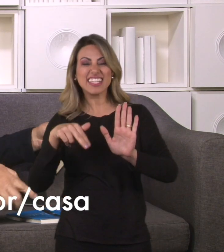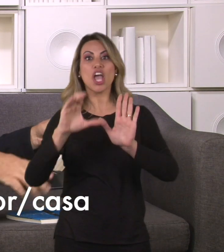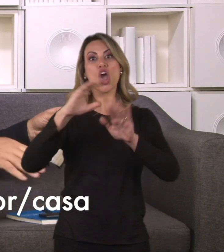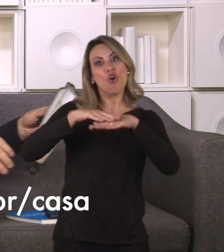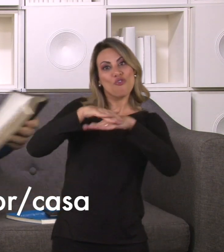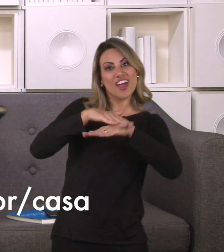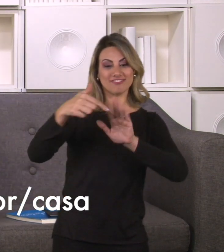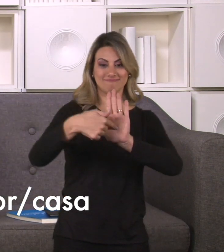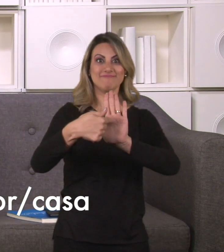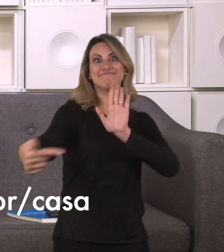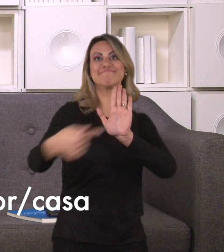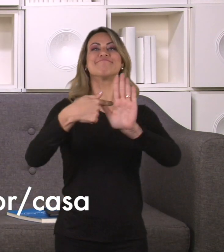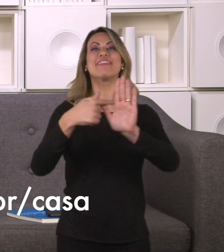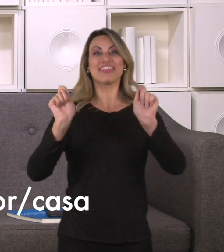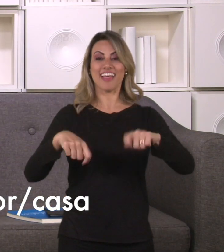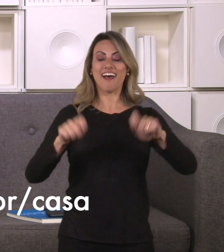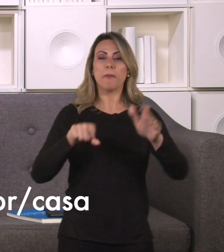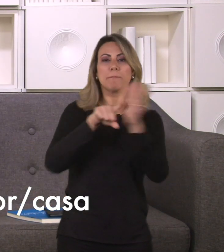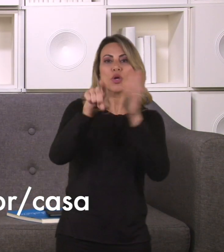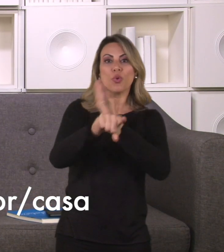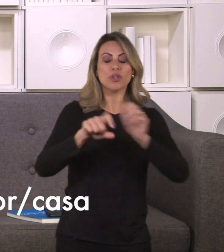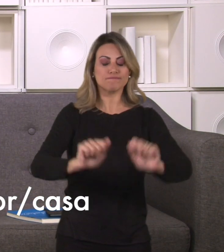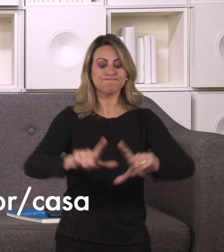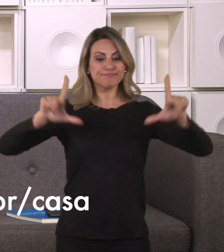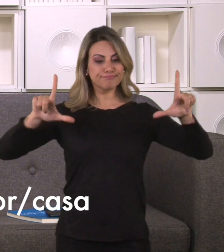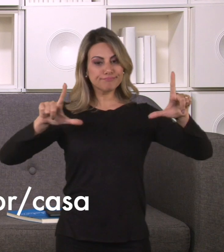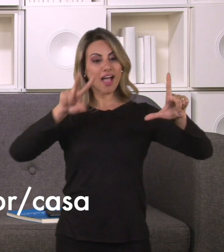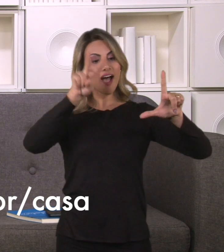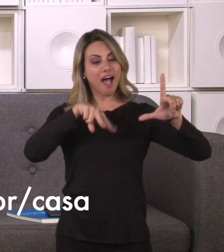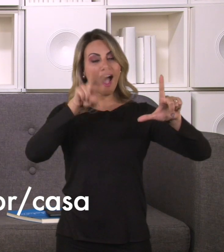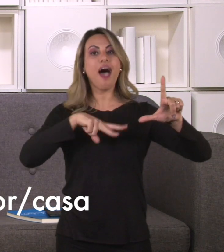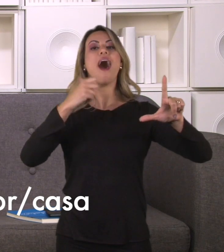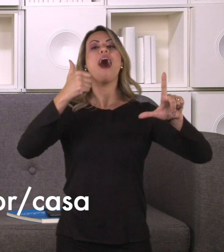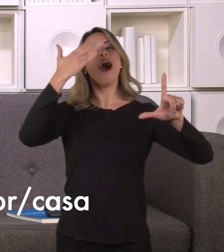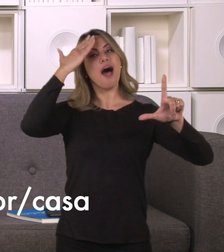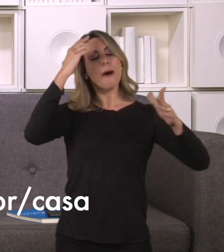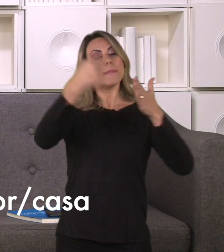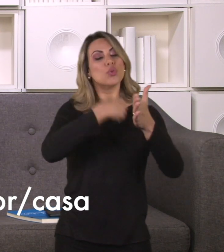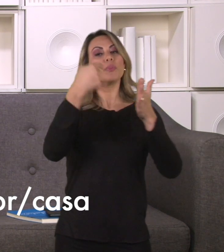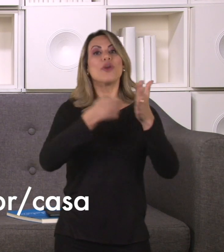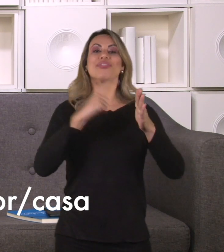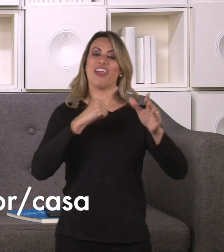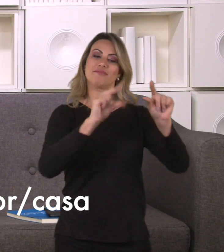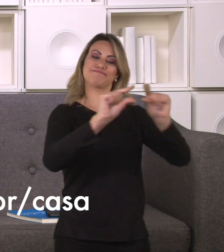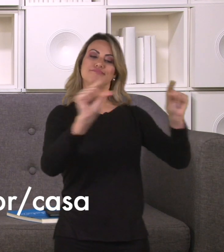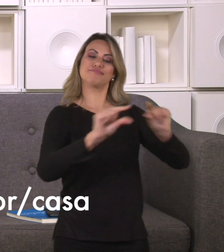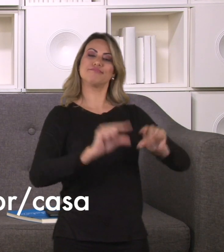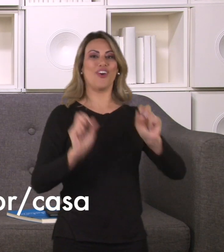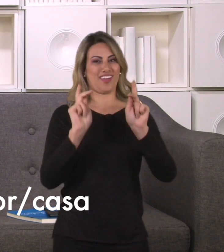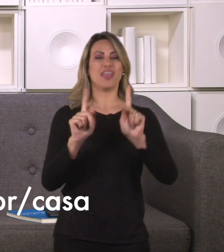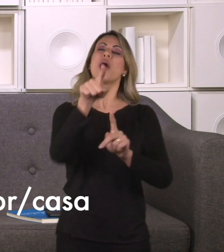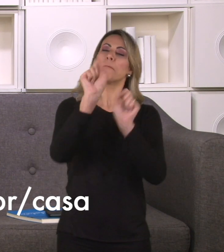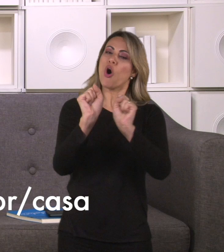link do design de conversa. Então, aproveite e lembre-se, tenha sempre o seu caderno,